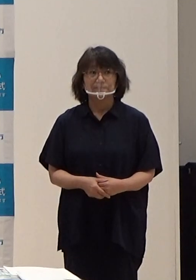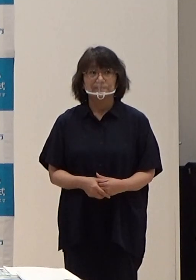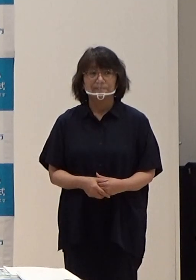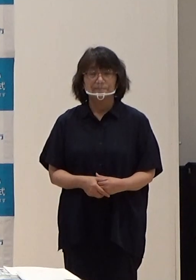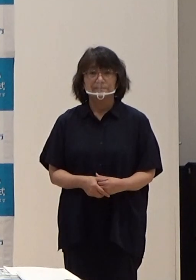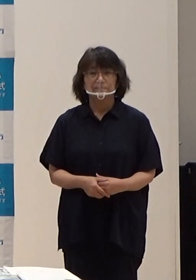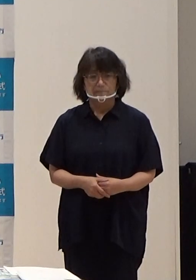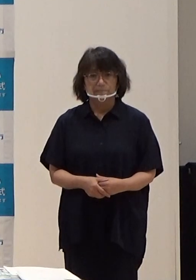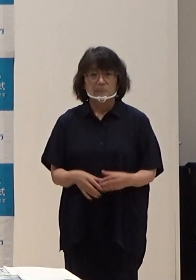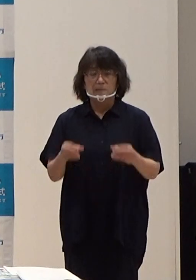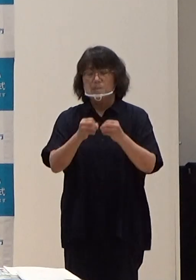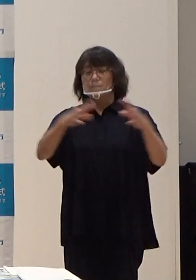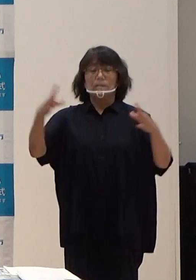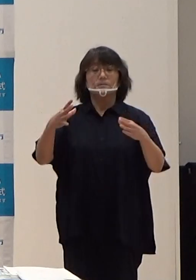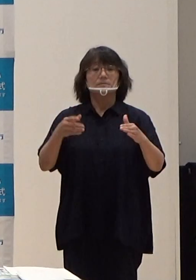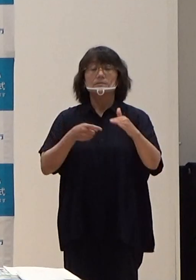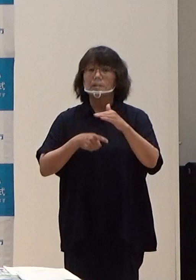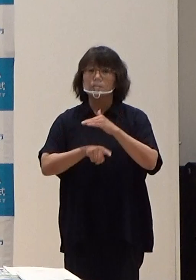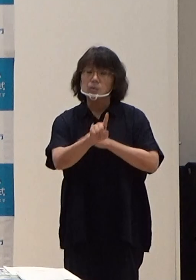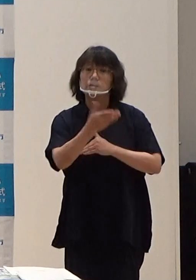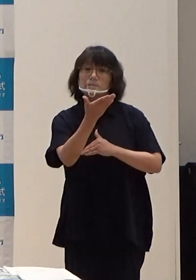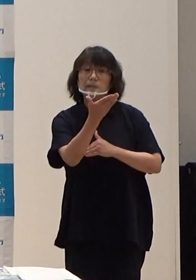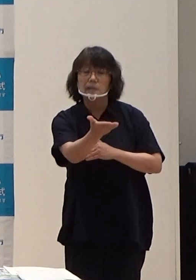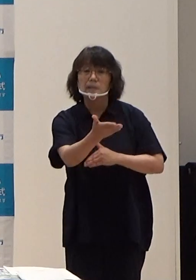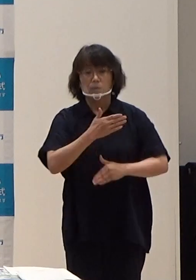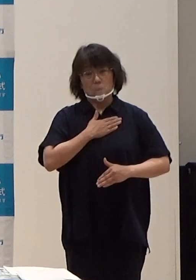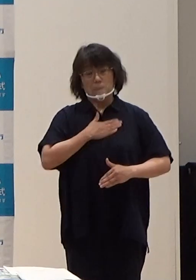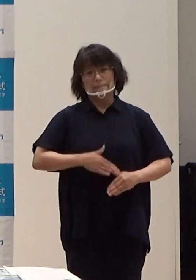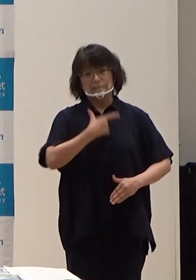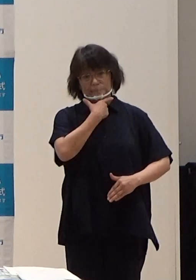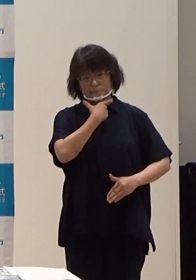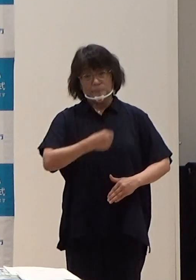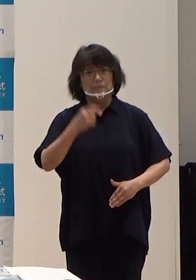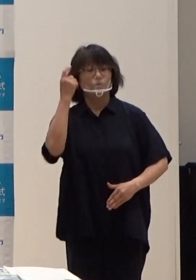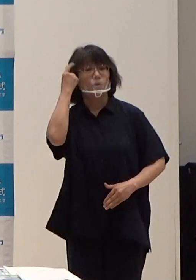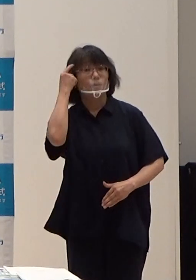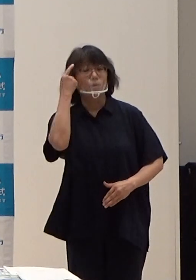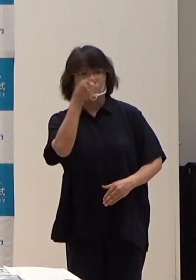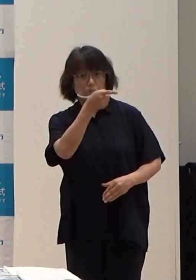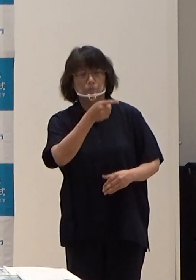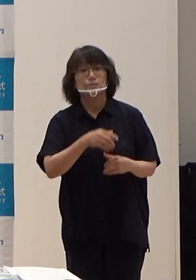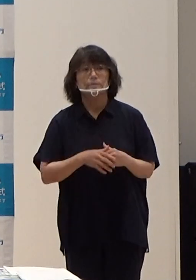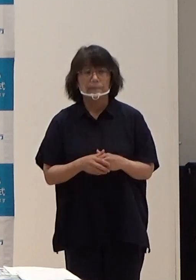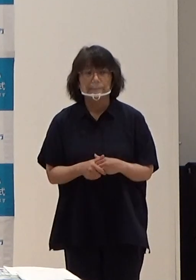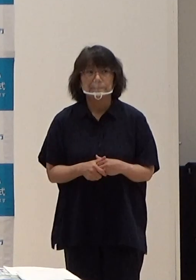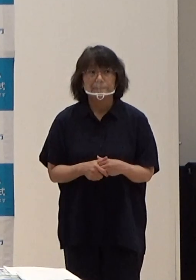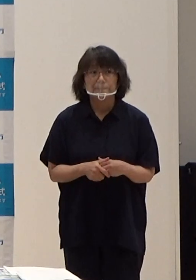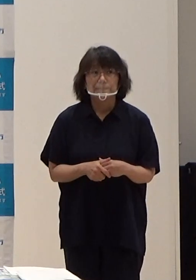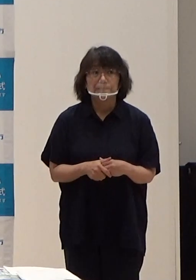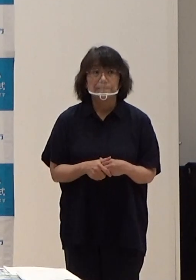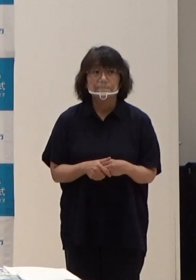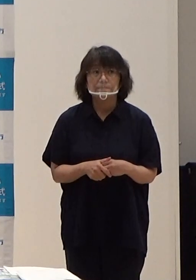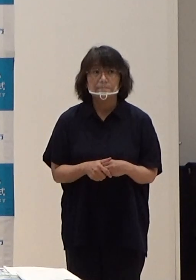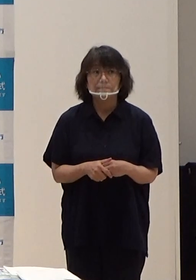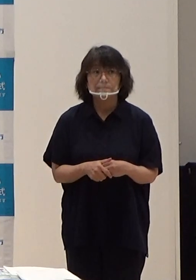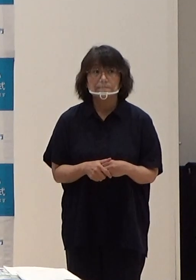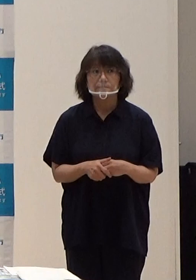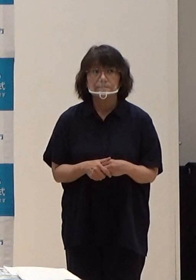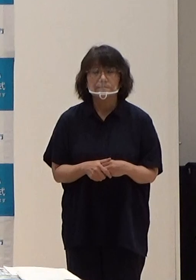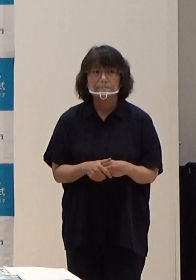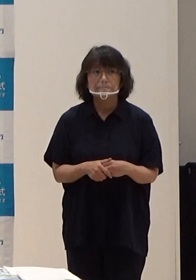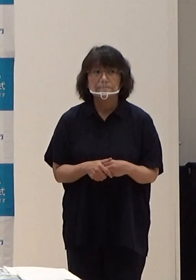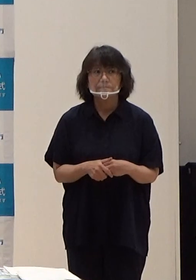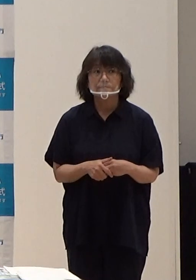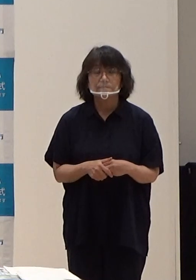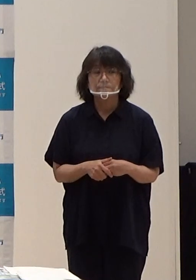ったのかというところの一番知りたいところがまだなかなか知れてないというところもあるので、そういったところでの呼びかけですとか、もし何か所